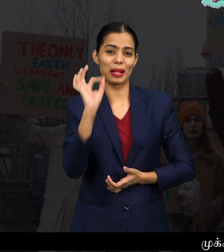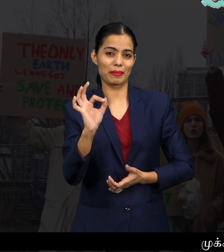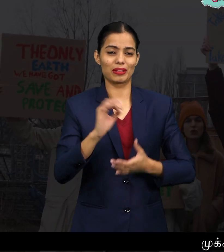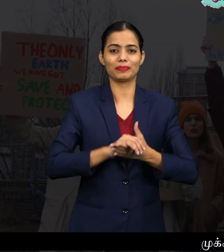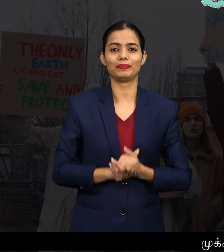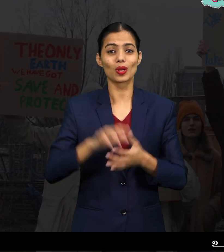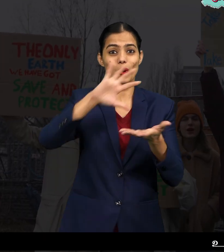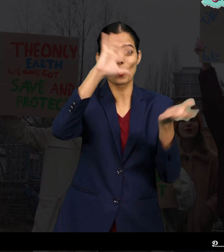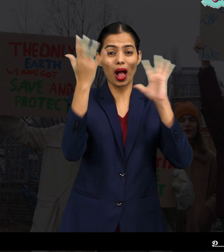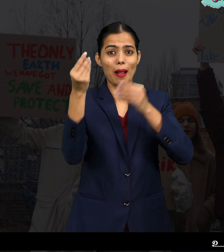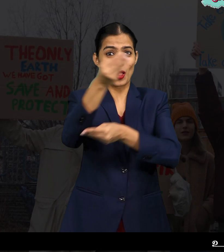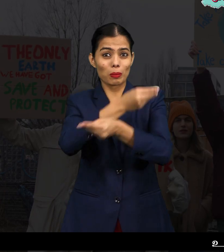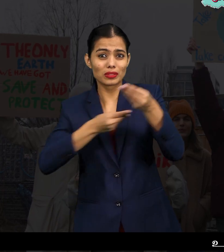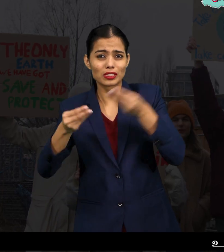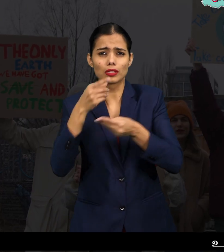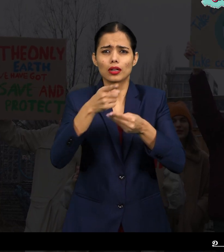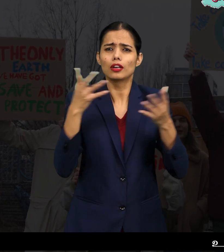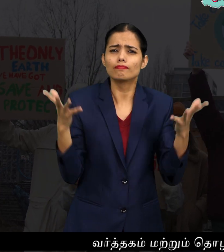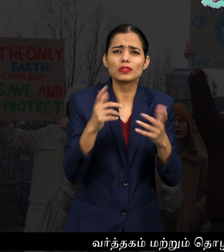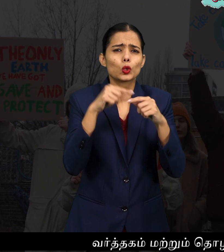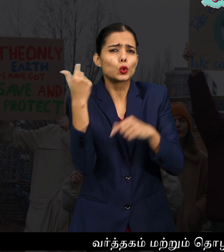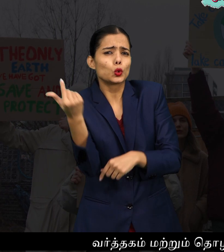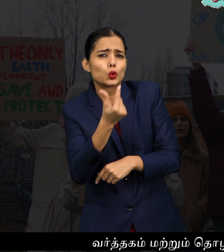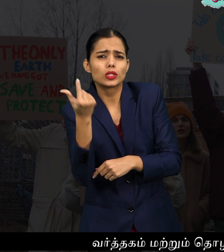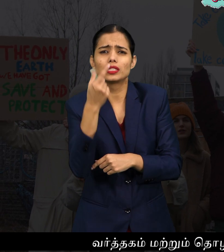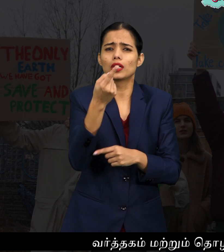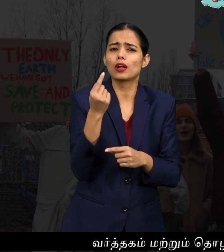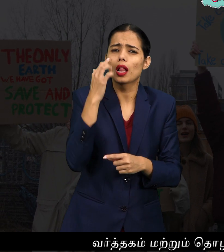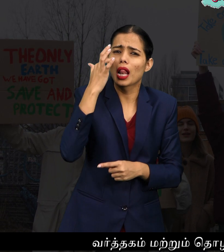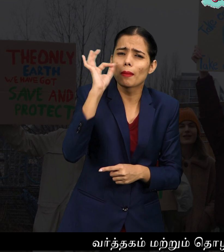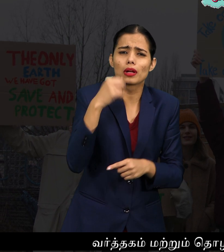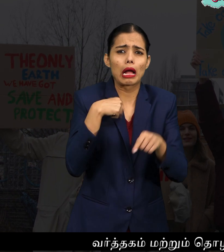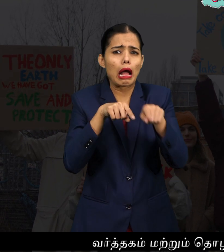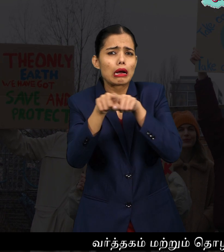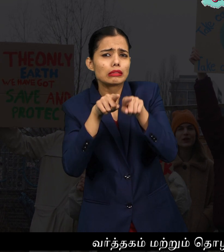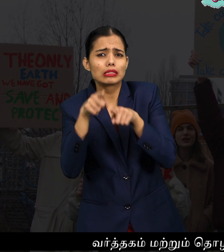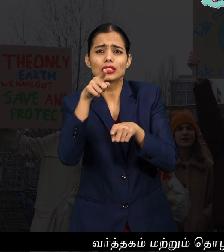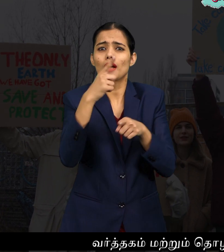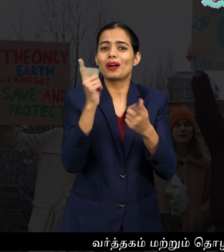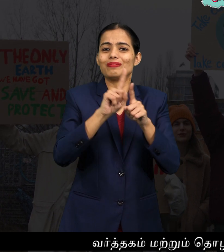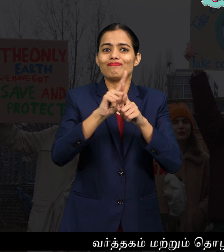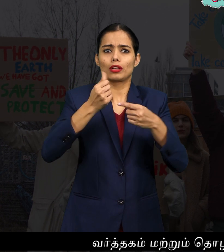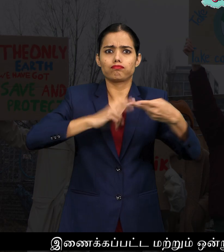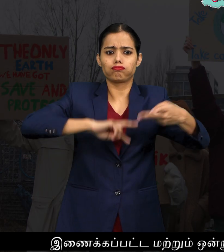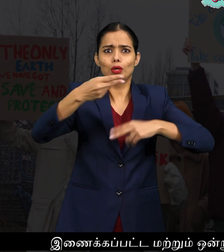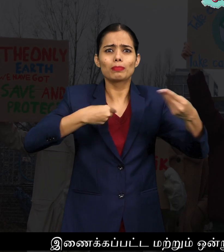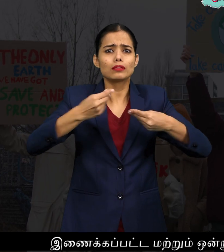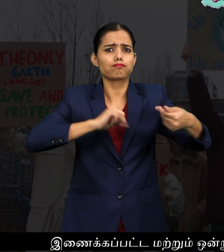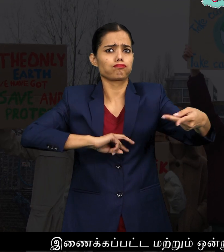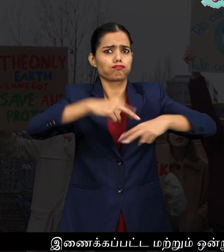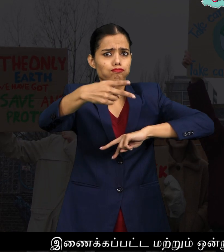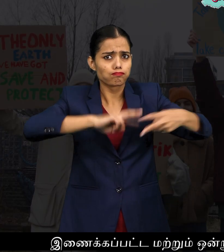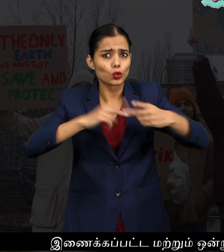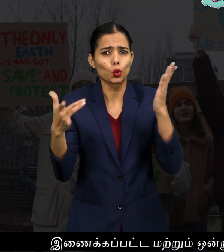முக்கிய வார்த்தைகள்: உலகமயமாக்கல், வர்த்தகம் மற்றும் தொழில்நுட்பம் எவ்வாறு உலகை மிகவும்